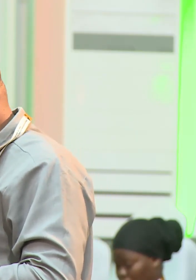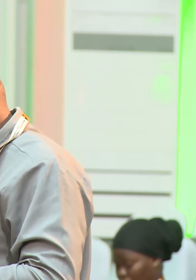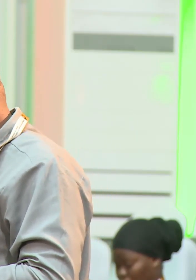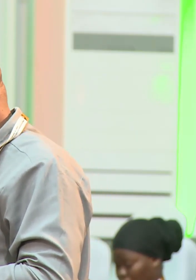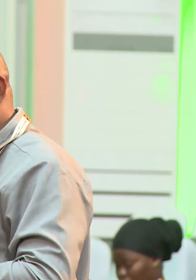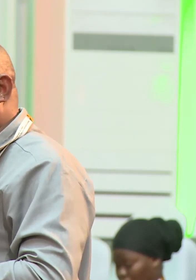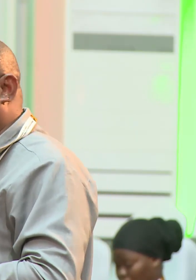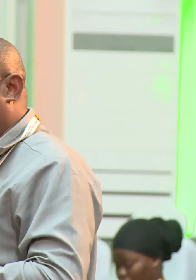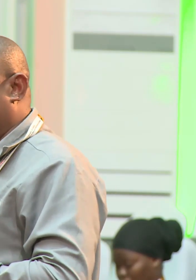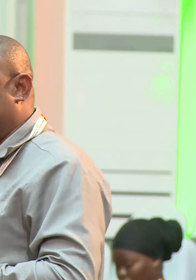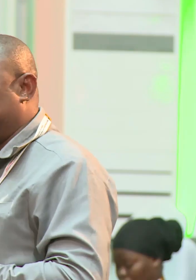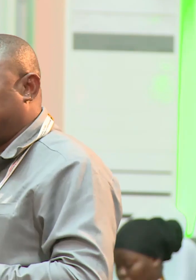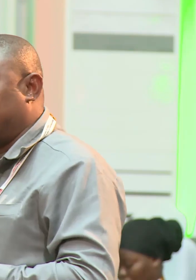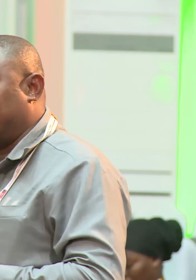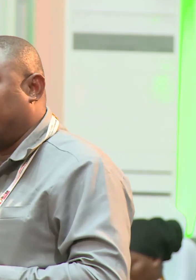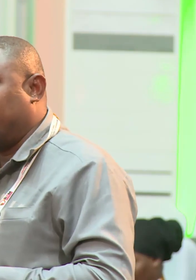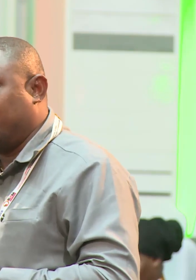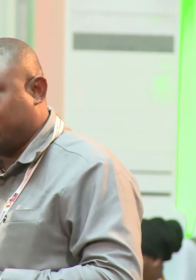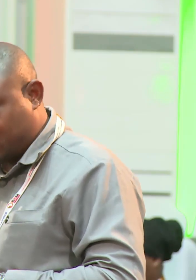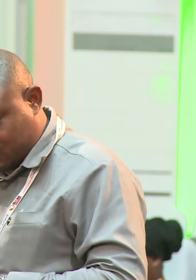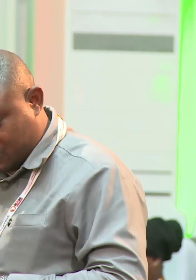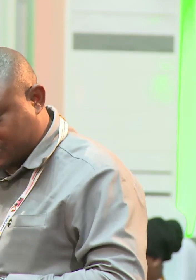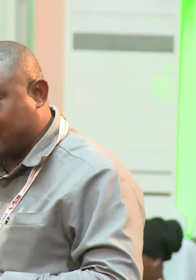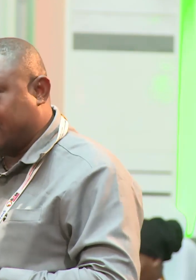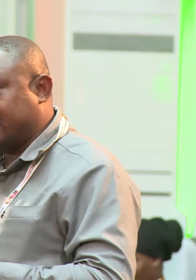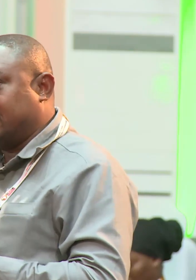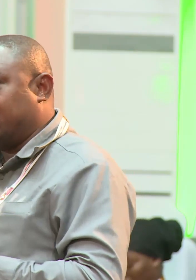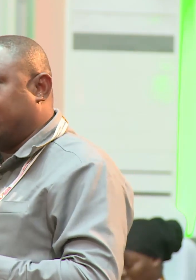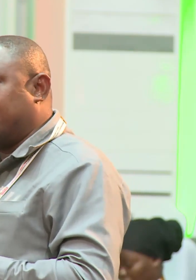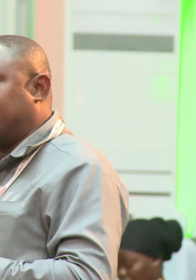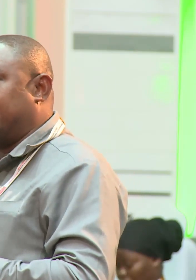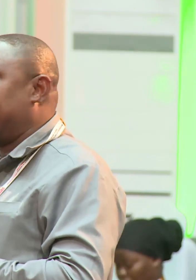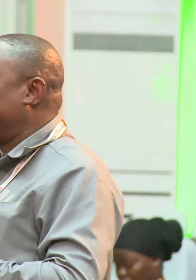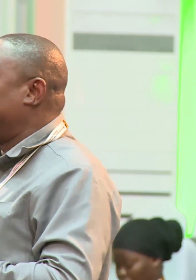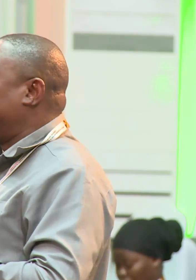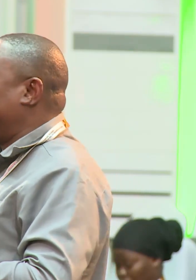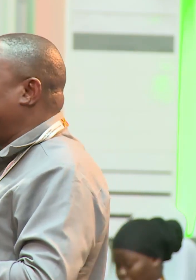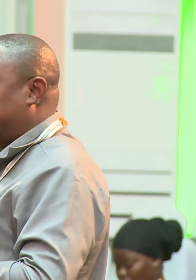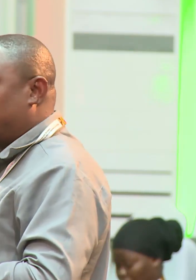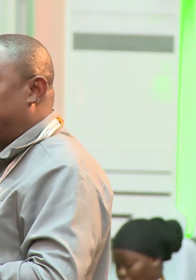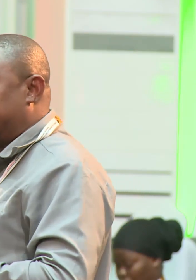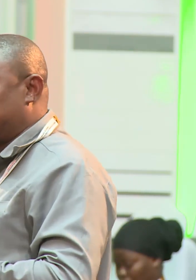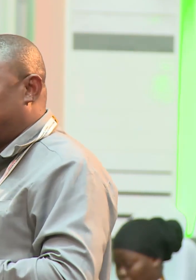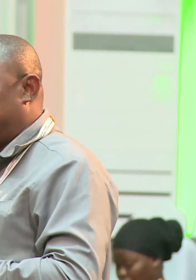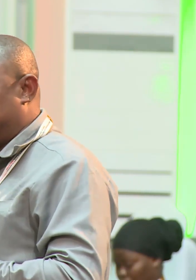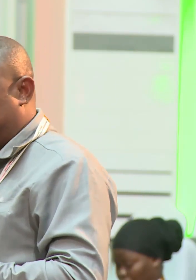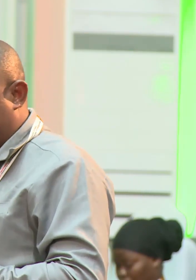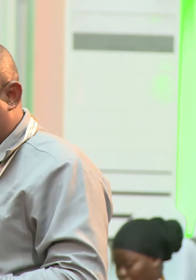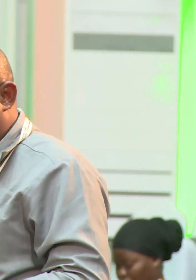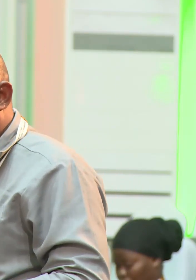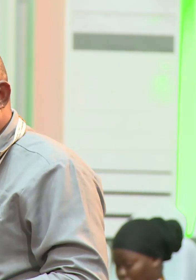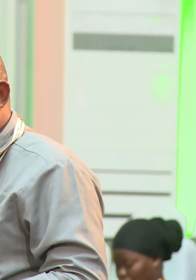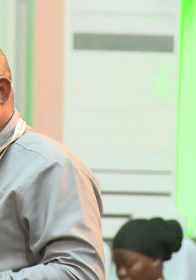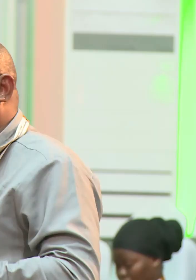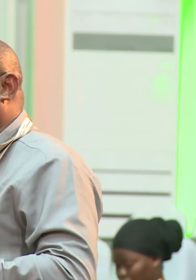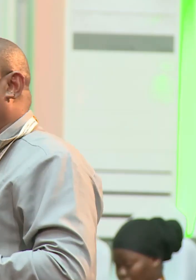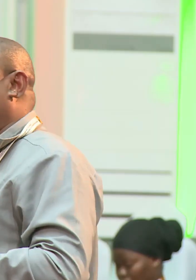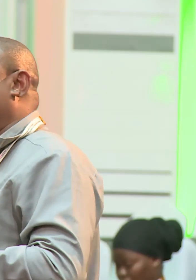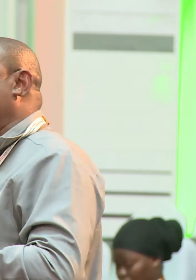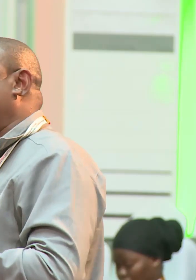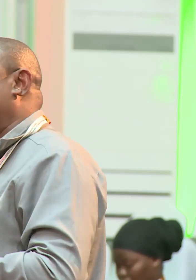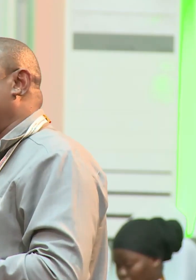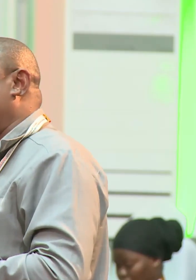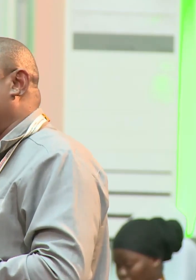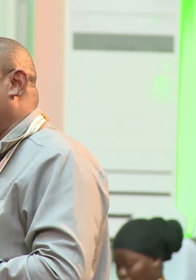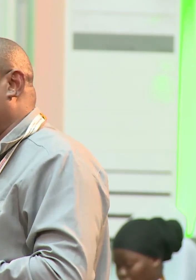ça. Alors pour Dr Yanga, la recommandation elle est bien reçue,